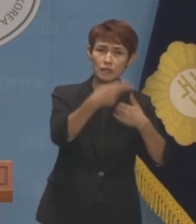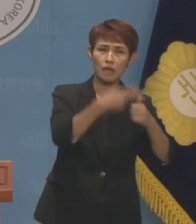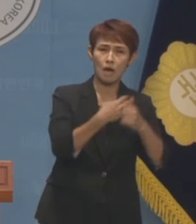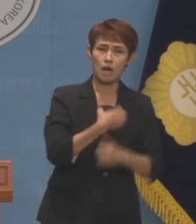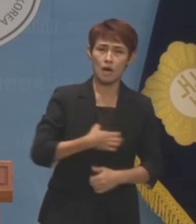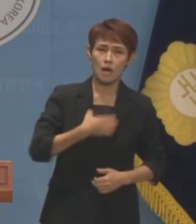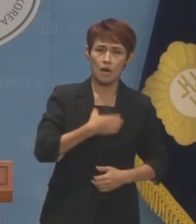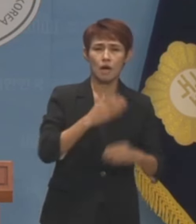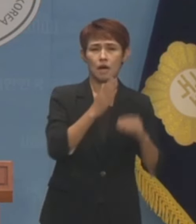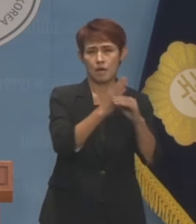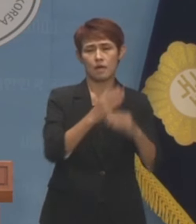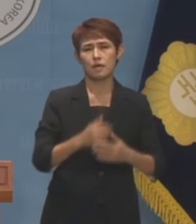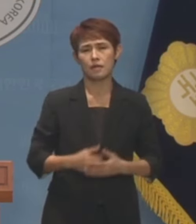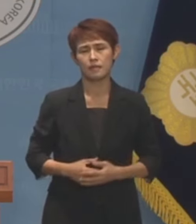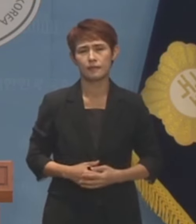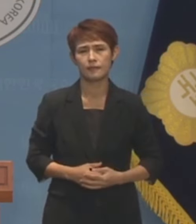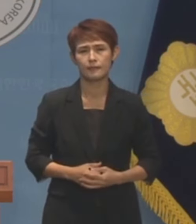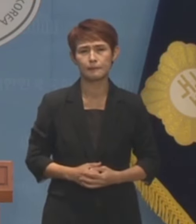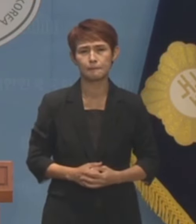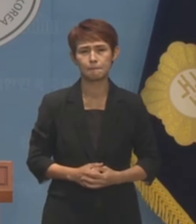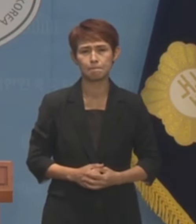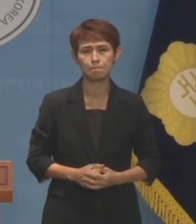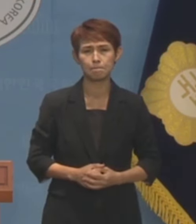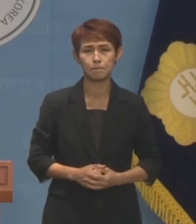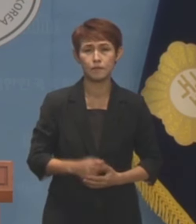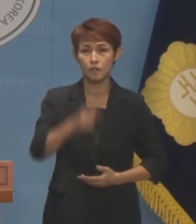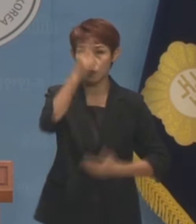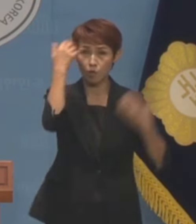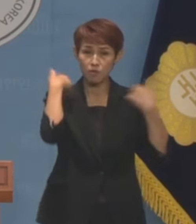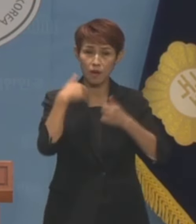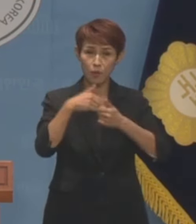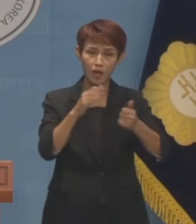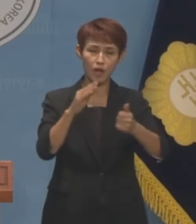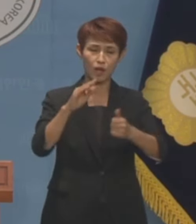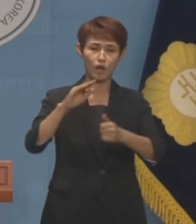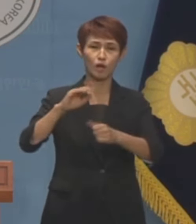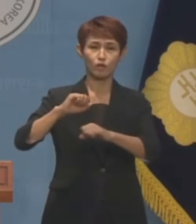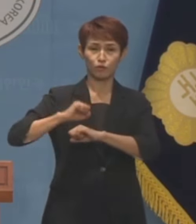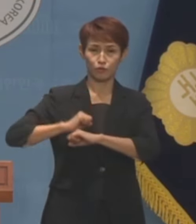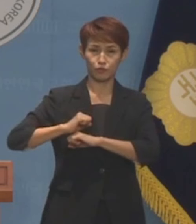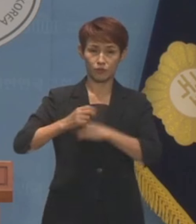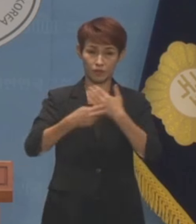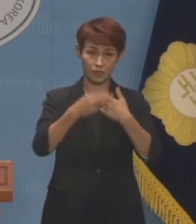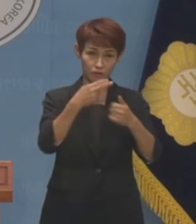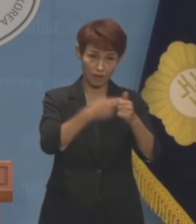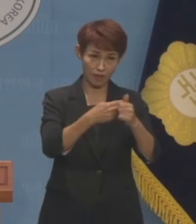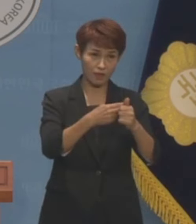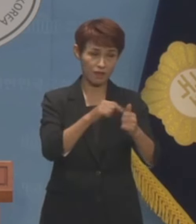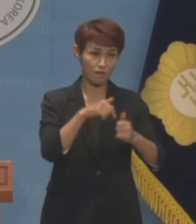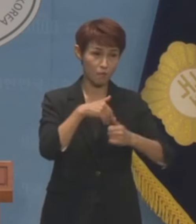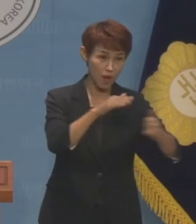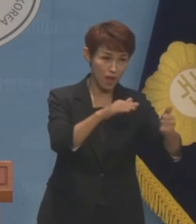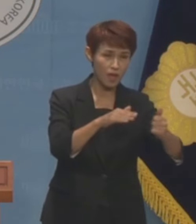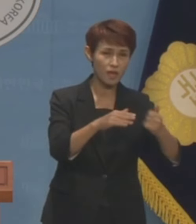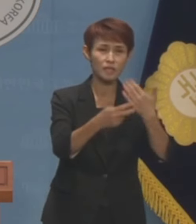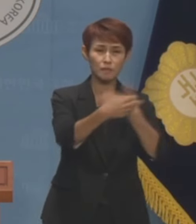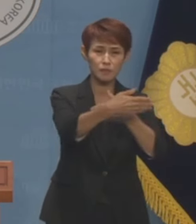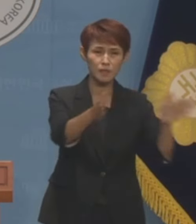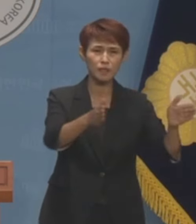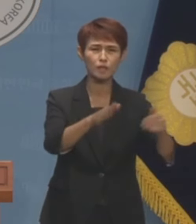나오고 있습니다 정부가 파견한 군관들은 응급실 되지 않는다고